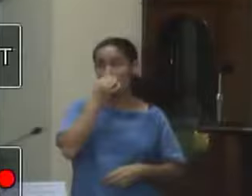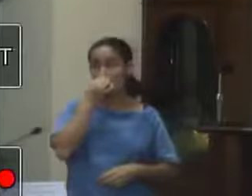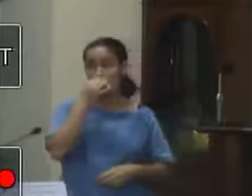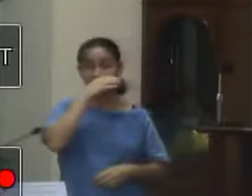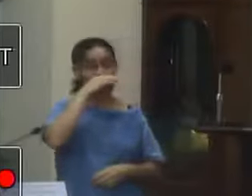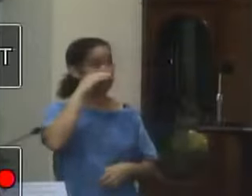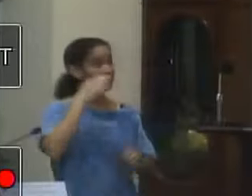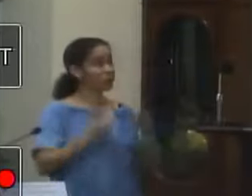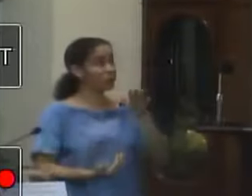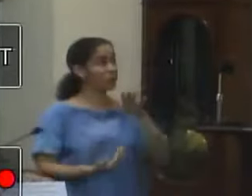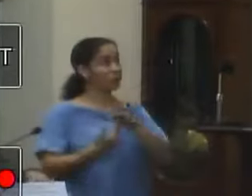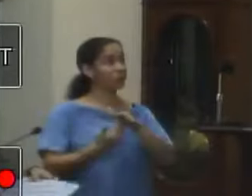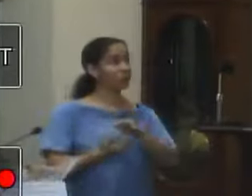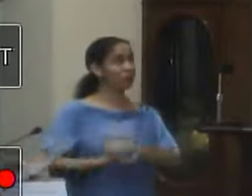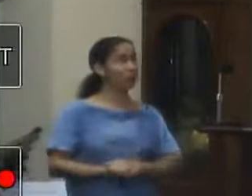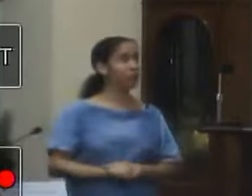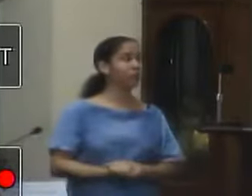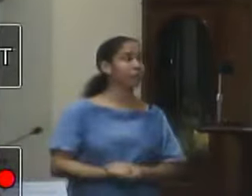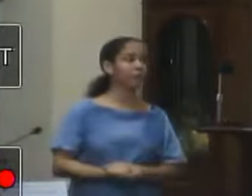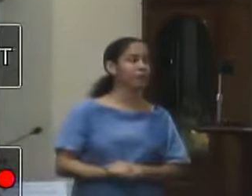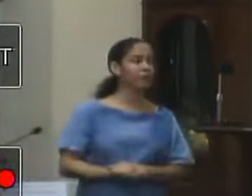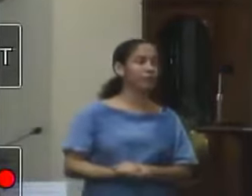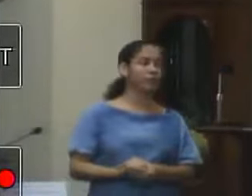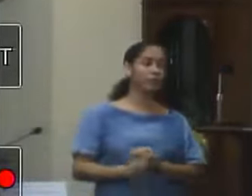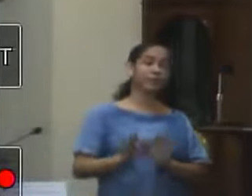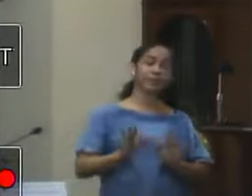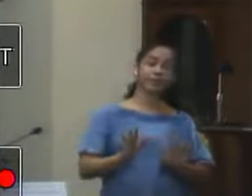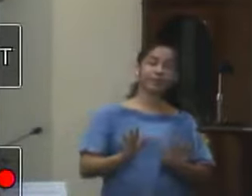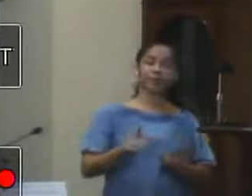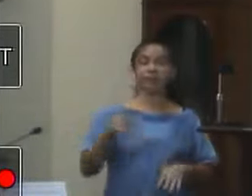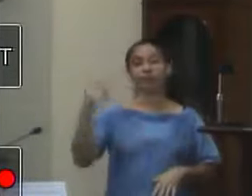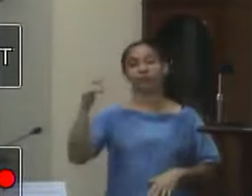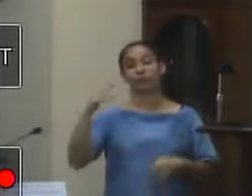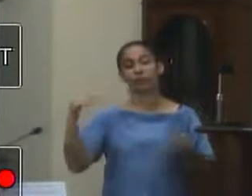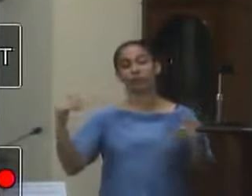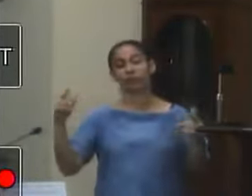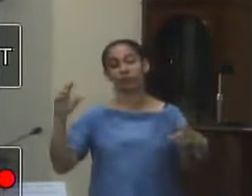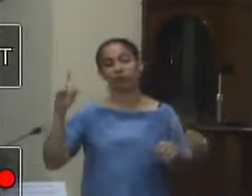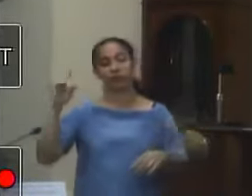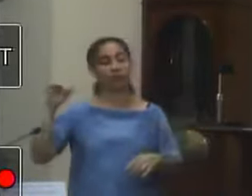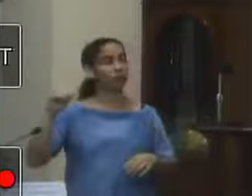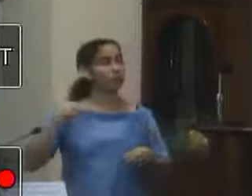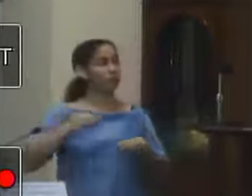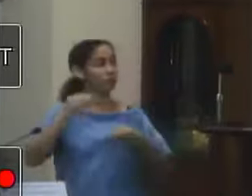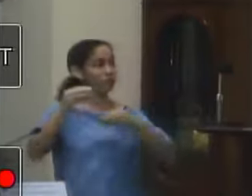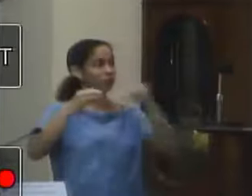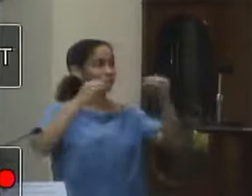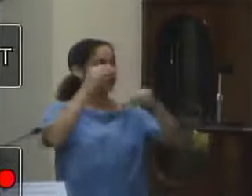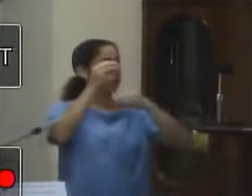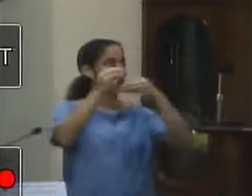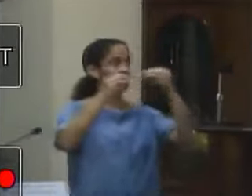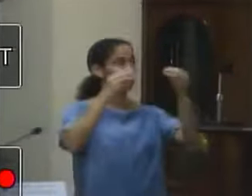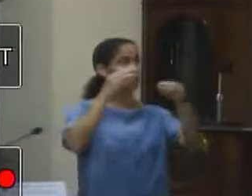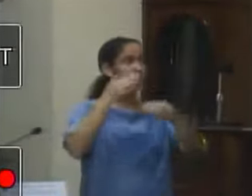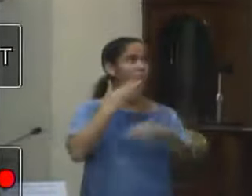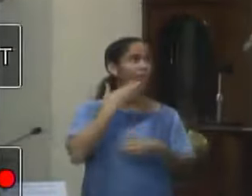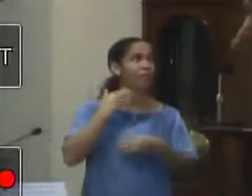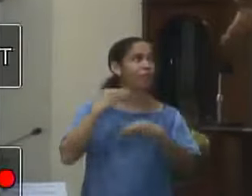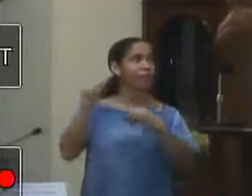Enfim, mas em outras épocas se doaram. Pode